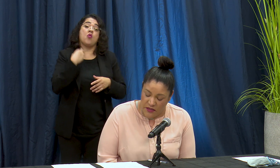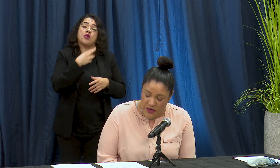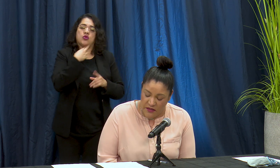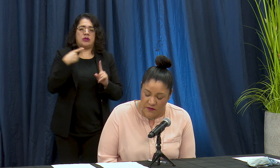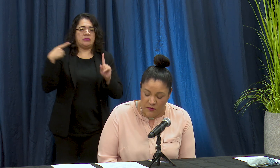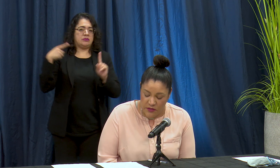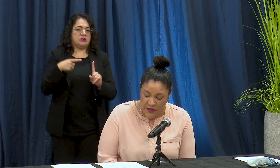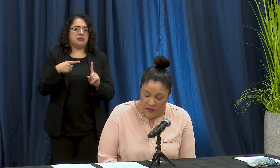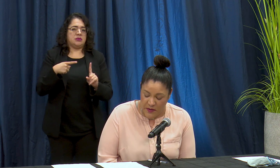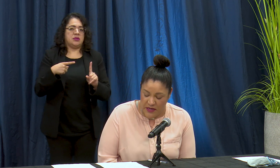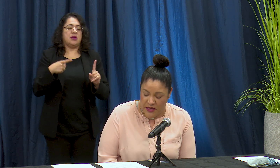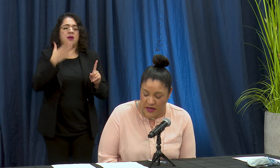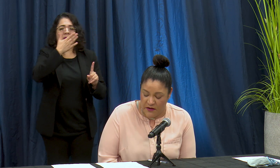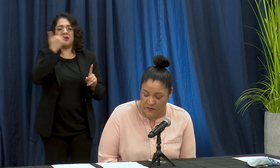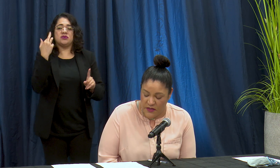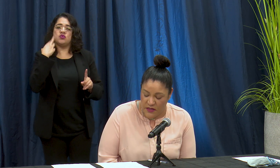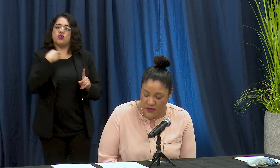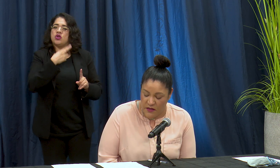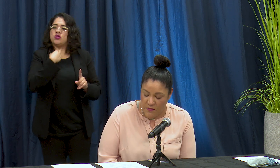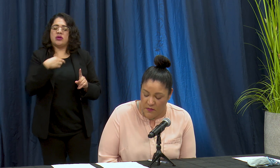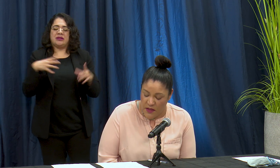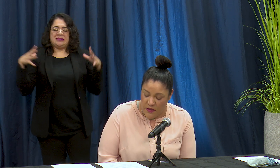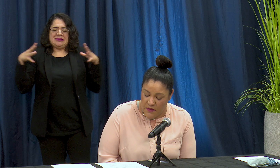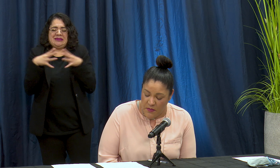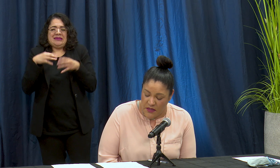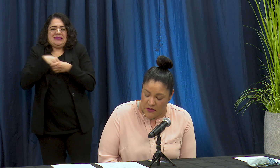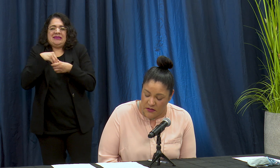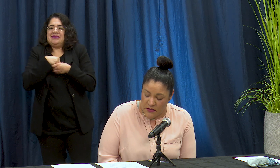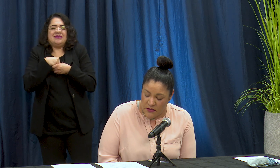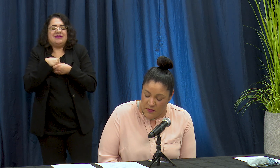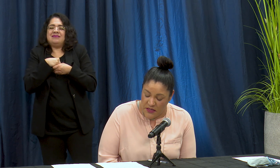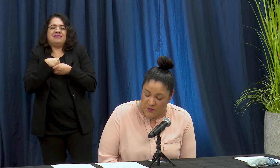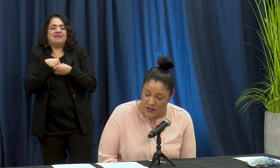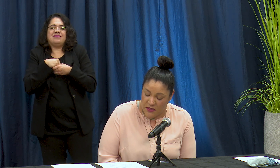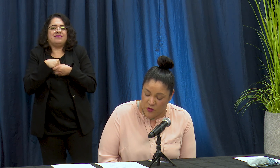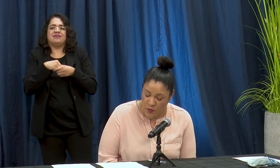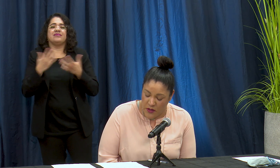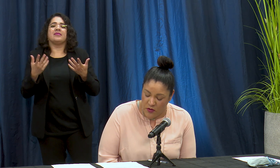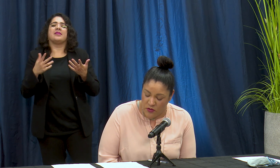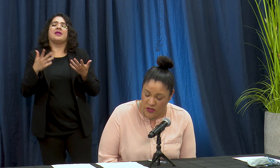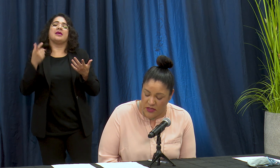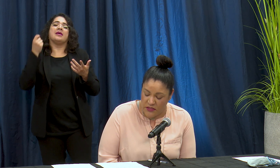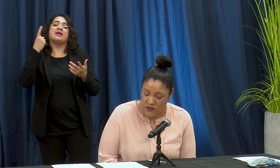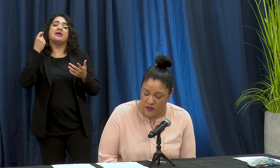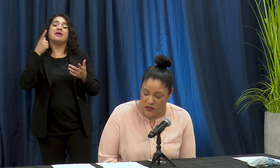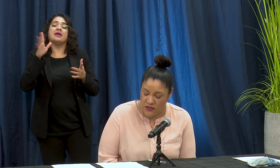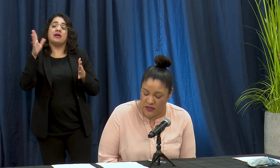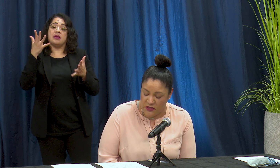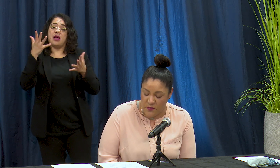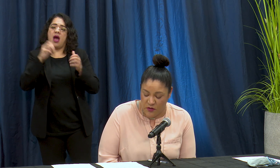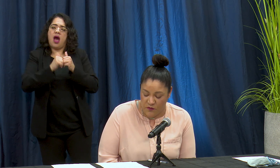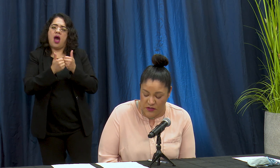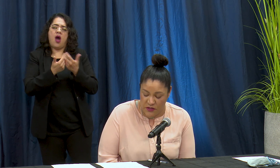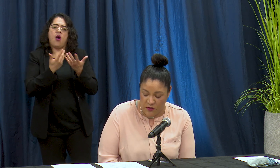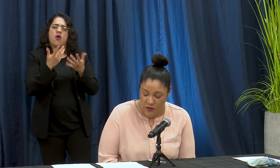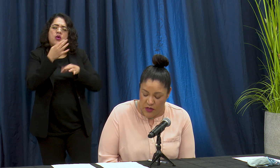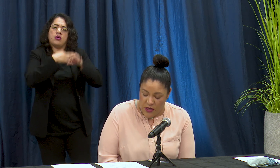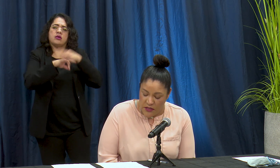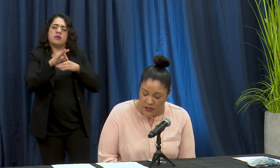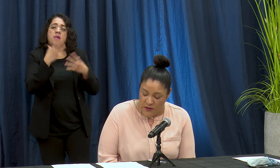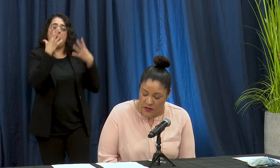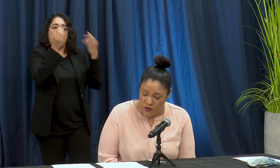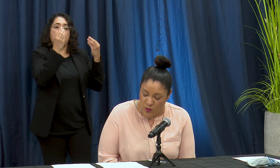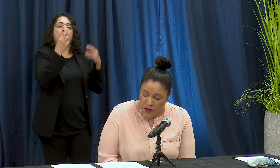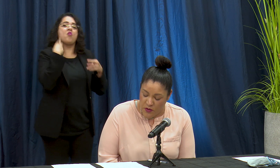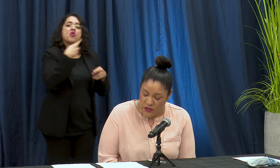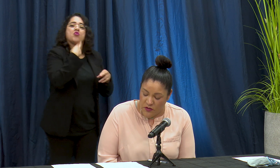particular tendrán dificultades para llegar al fin de mes mientras cumplen con los requisitos de distanciamiento físico.